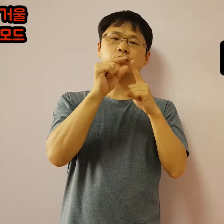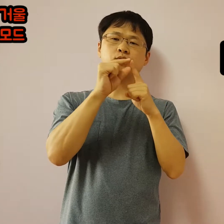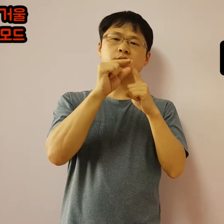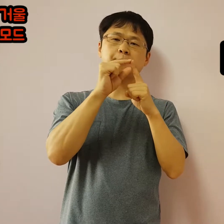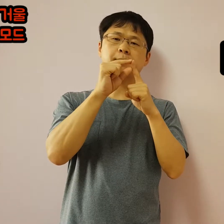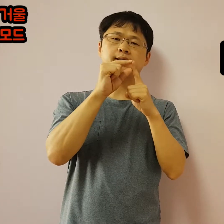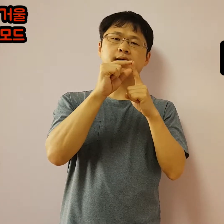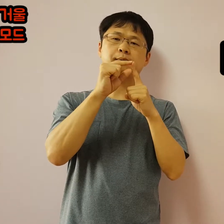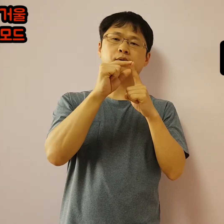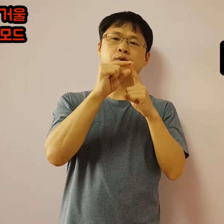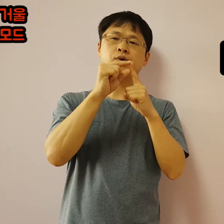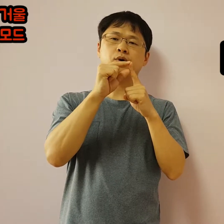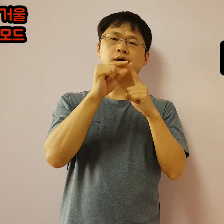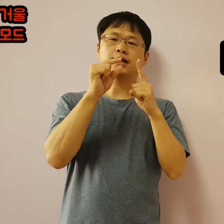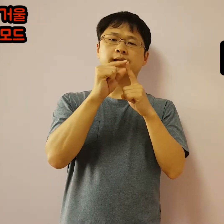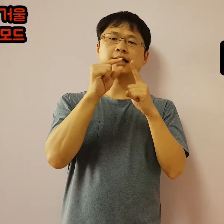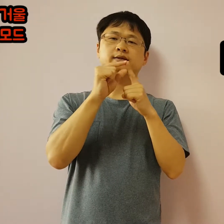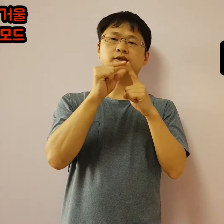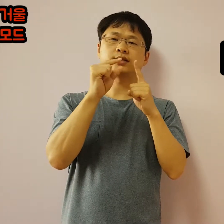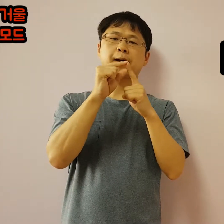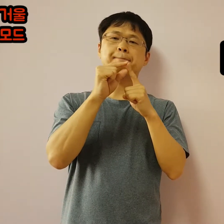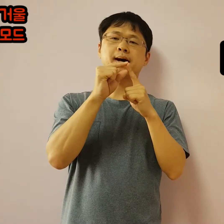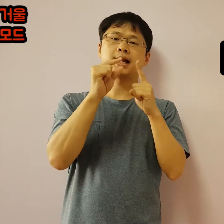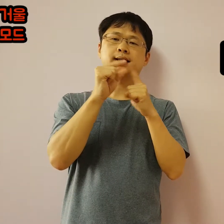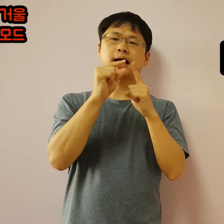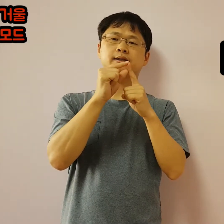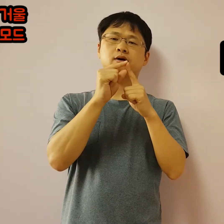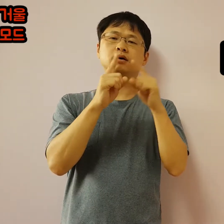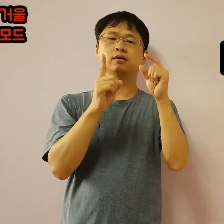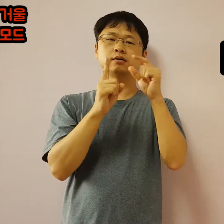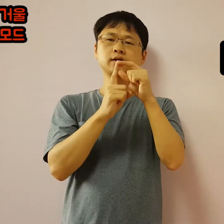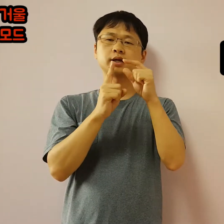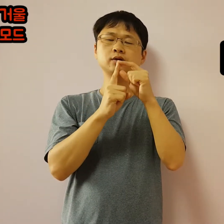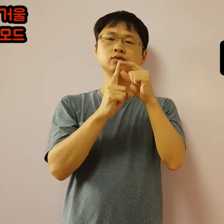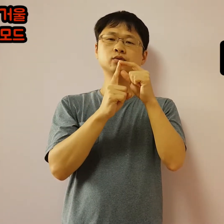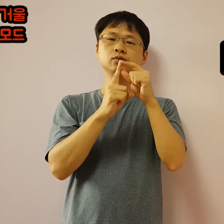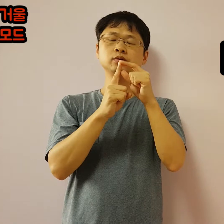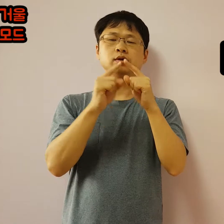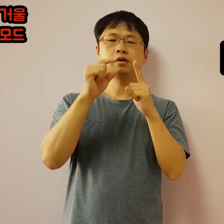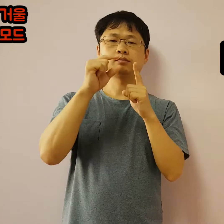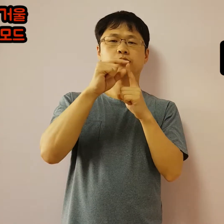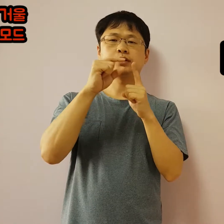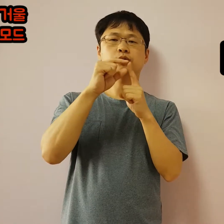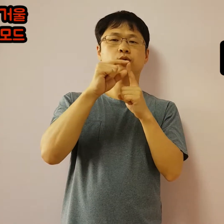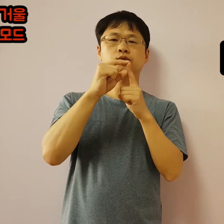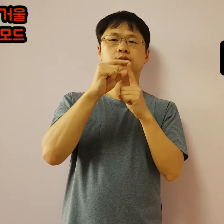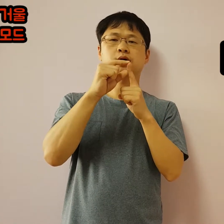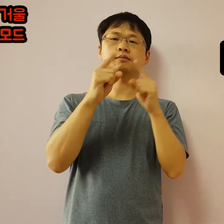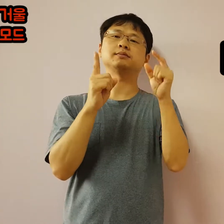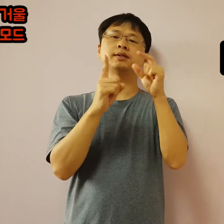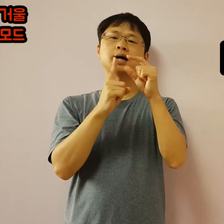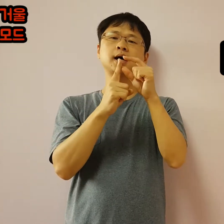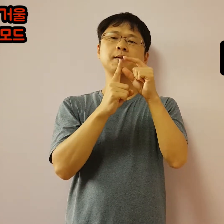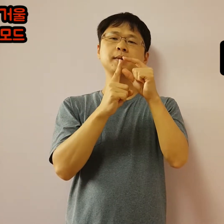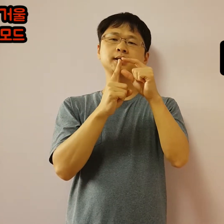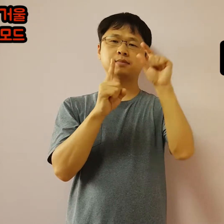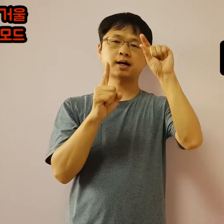떼놓은 한마디가 바로 단어죠. 낱말, 단어. 이렇게 양손, 왼손, 오른손 상관없습니다.